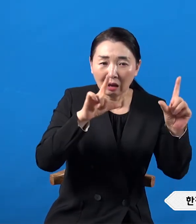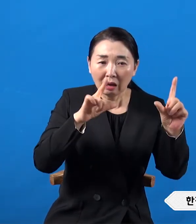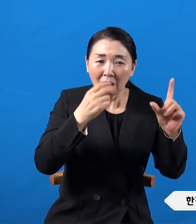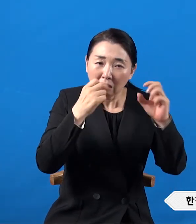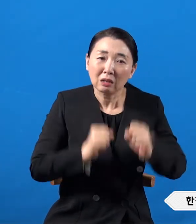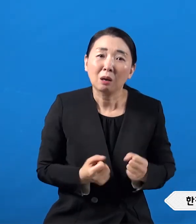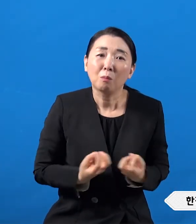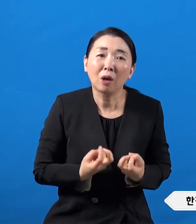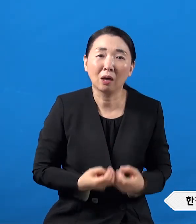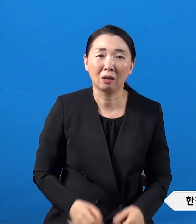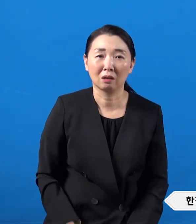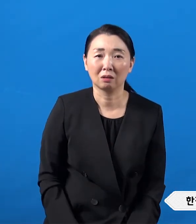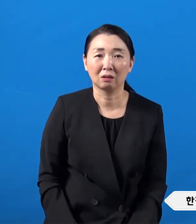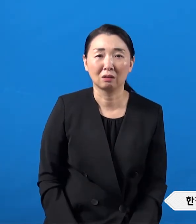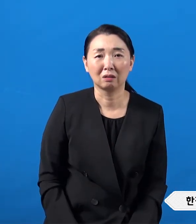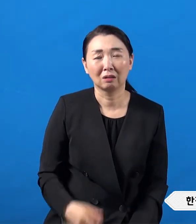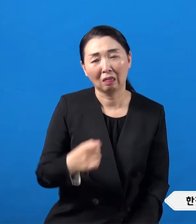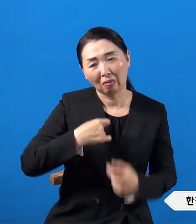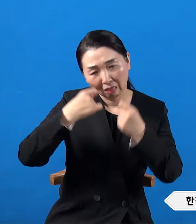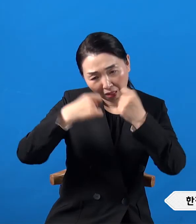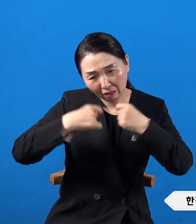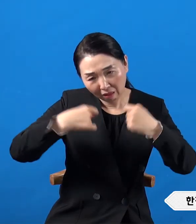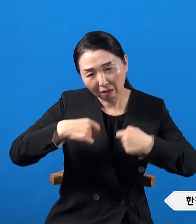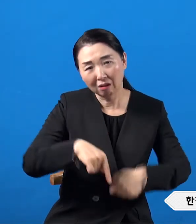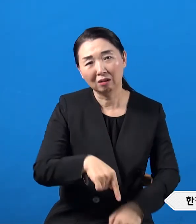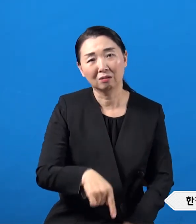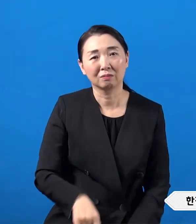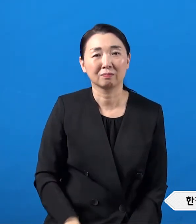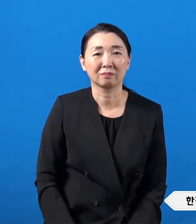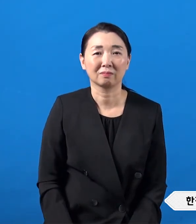뭐해? 하염없이 울었습니다.